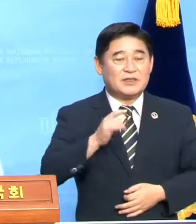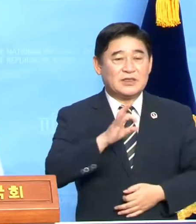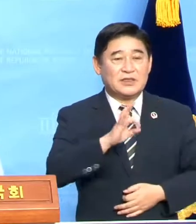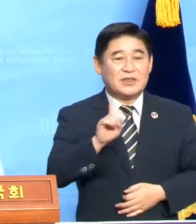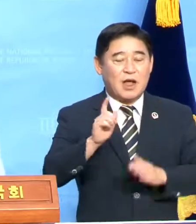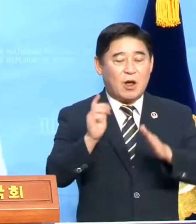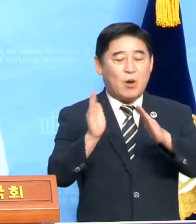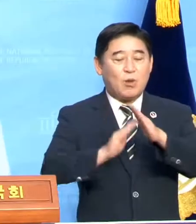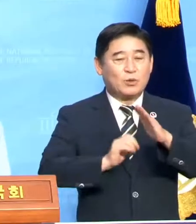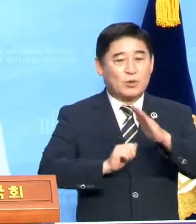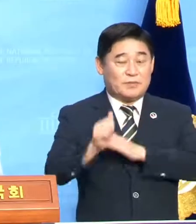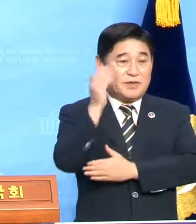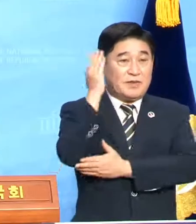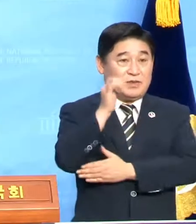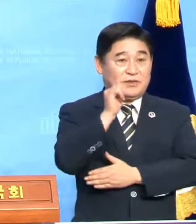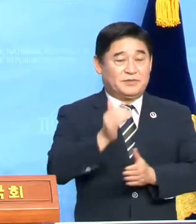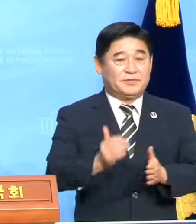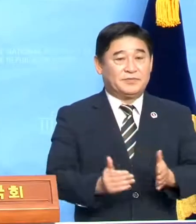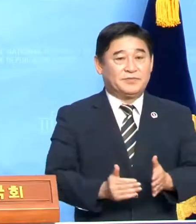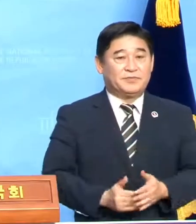발언을 듣도록 하겠습니다